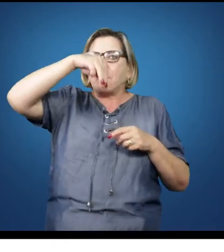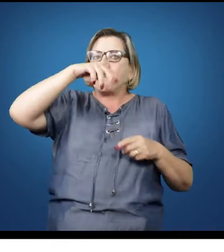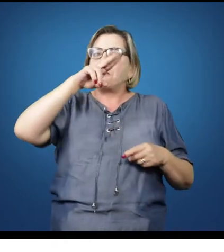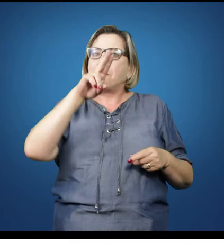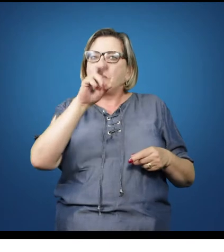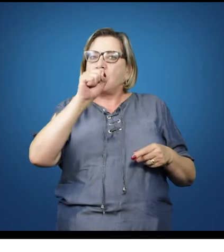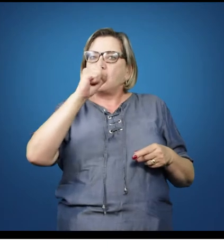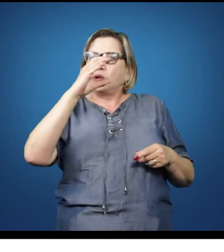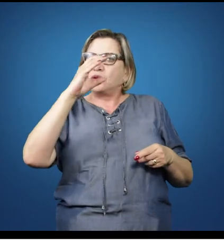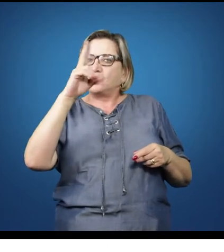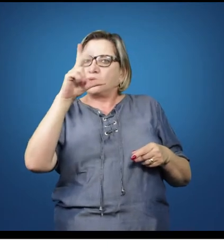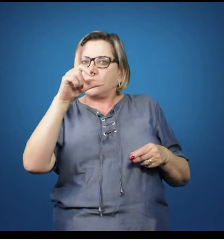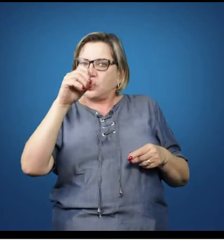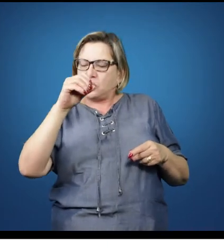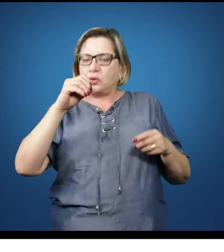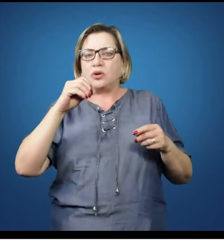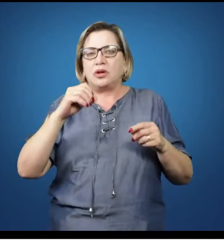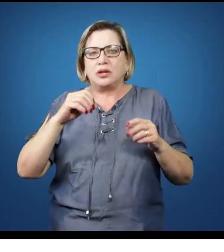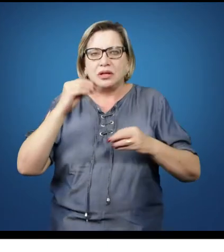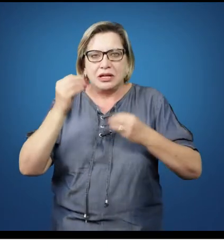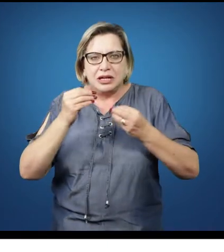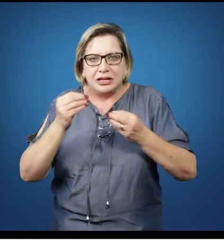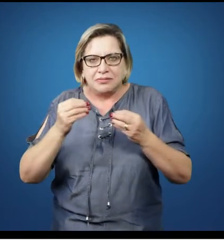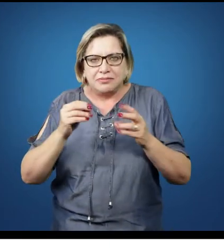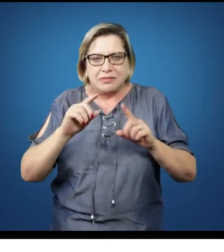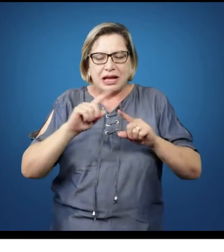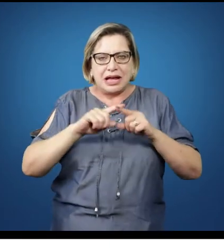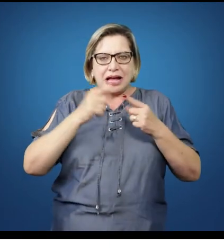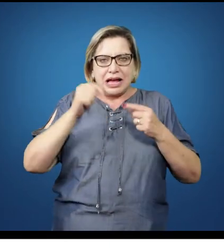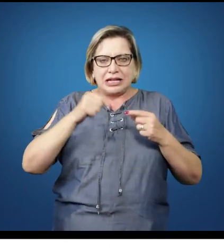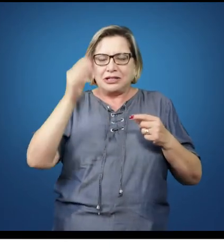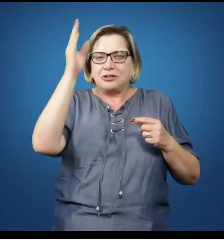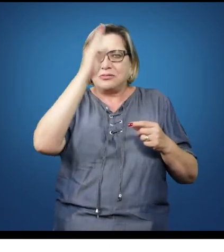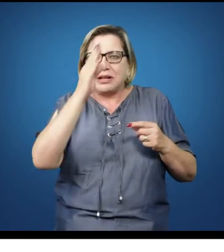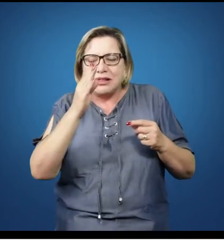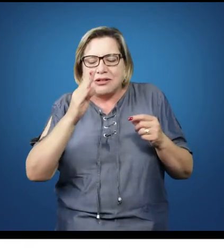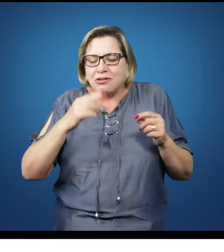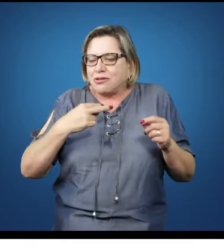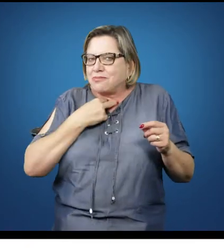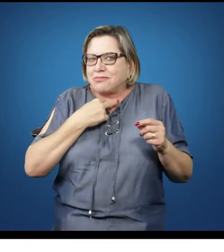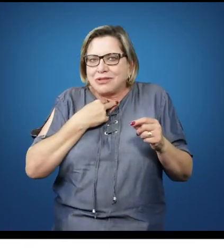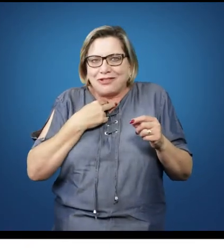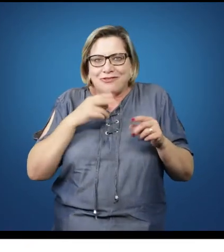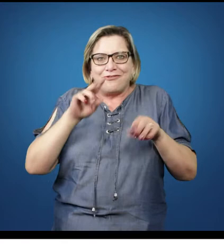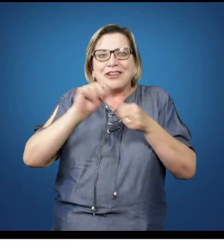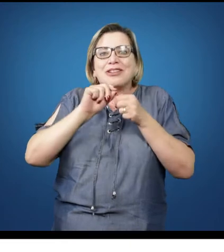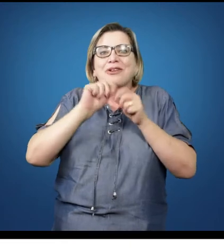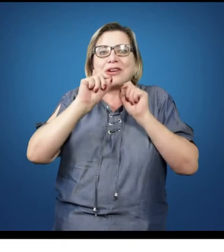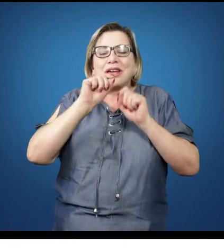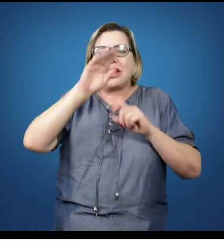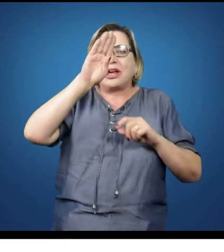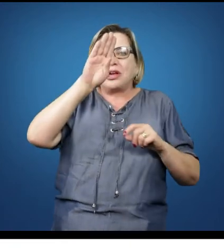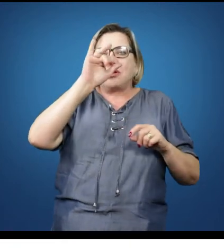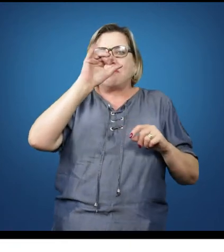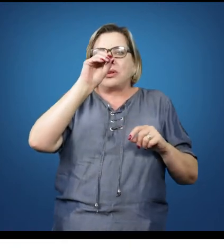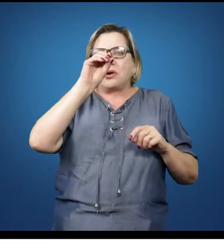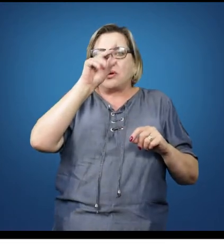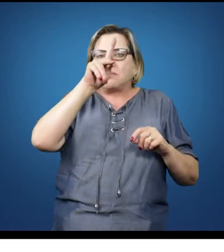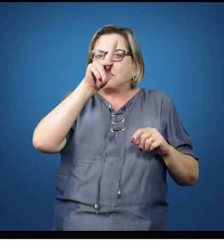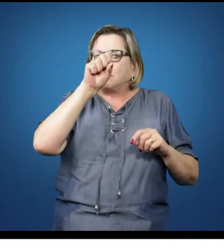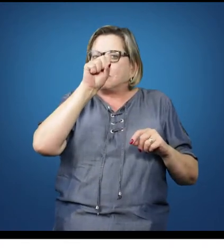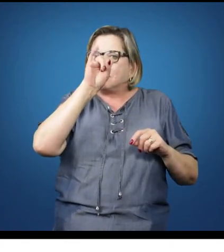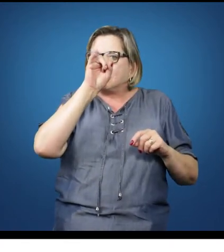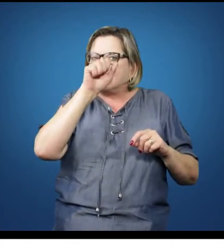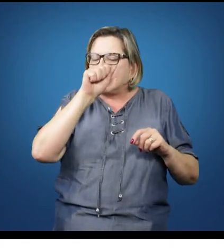no Brasil não seja permitido que façamos a biópsia para conhecer que tipo de fibra, mas é importante saber que